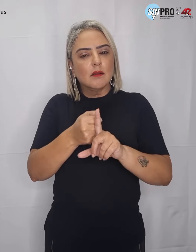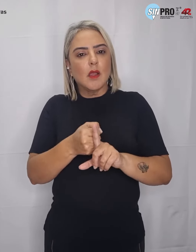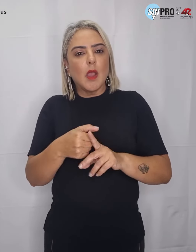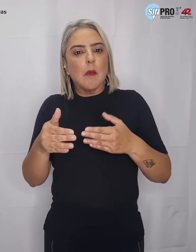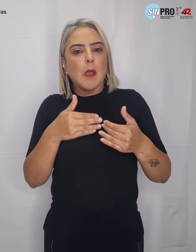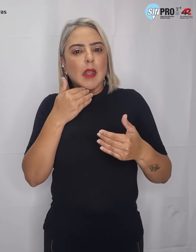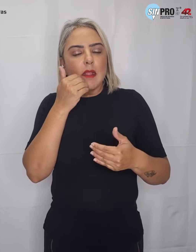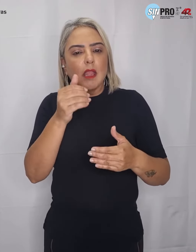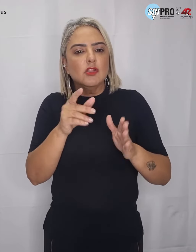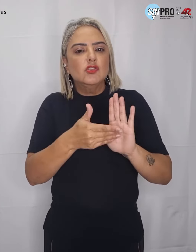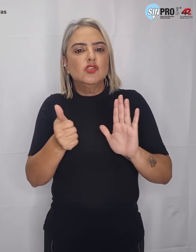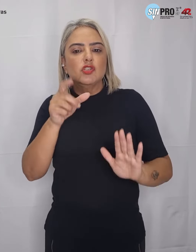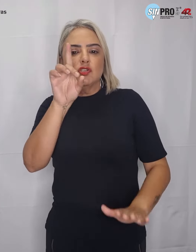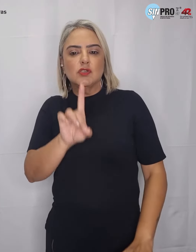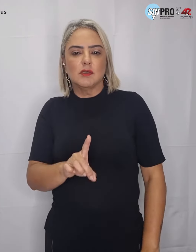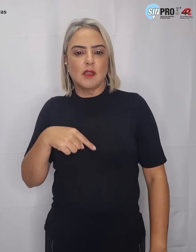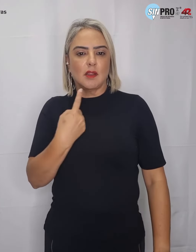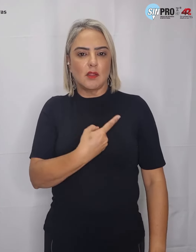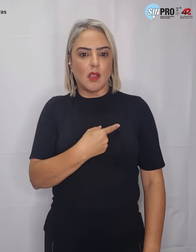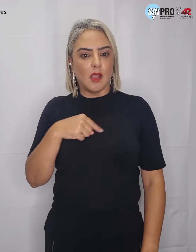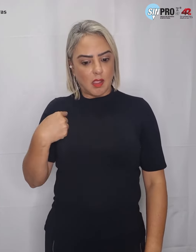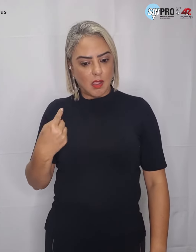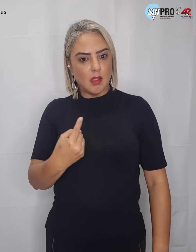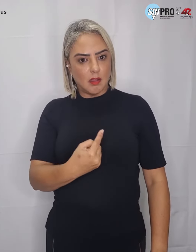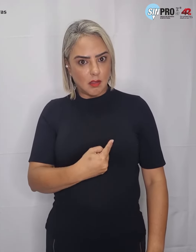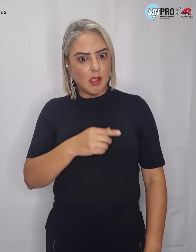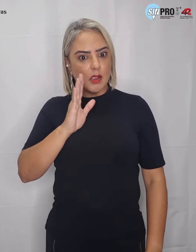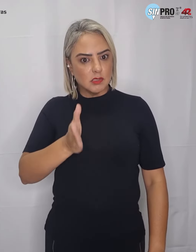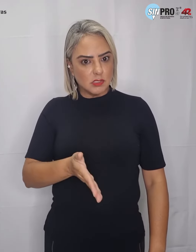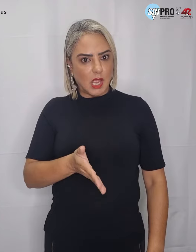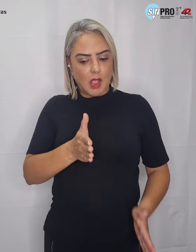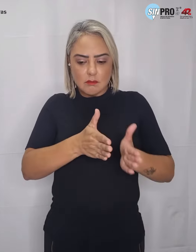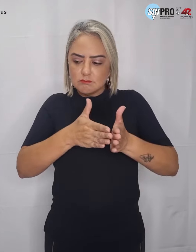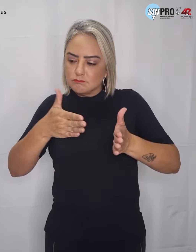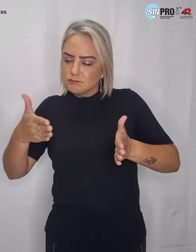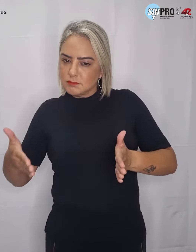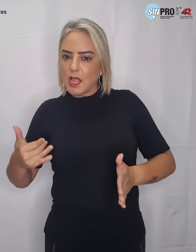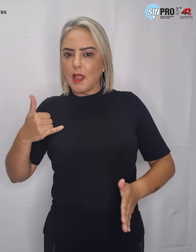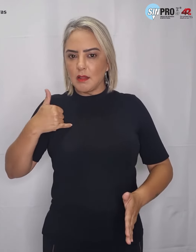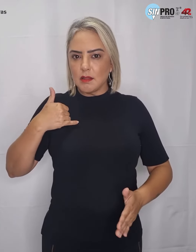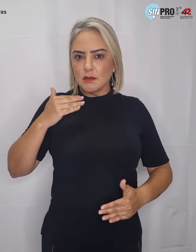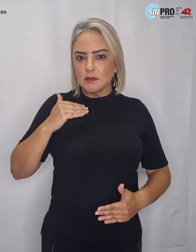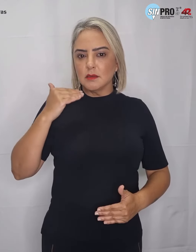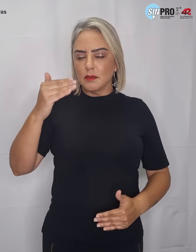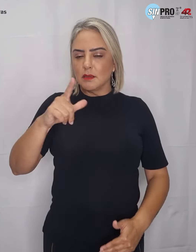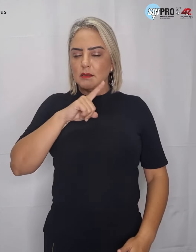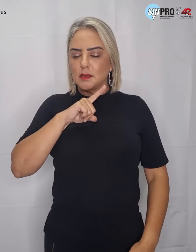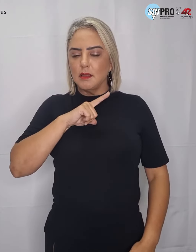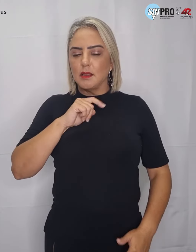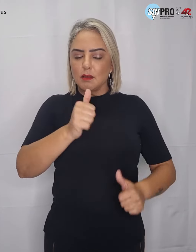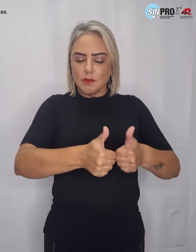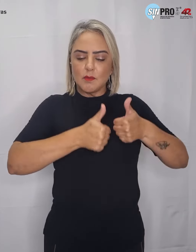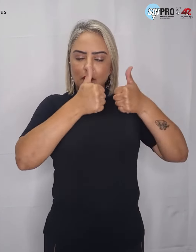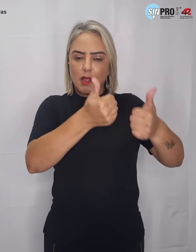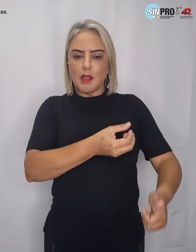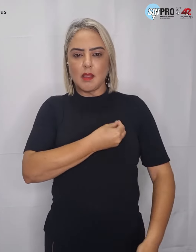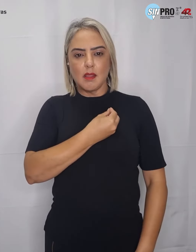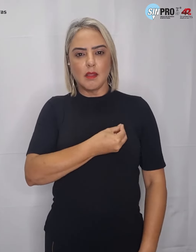ninguém retire nossos direitos e que nós, que já passamos de uma certa idade, tenhamos qualidade de vida e